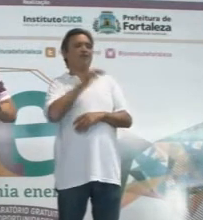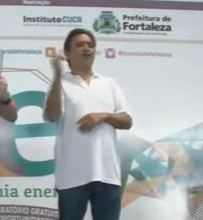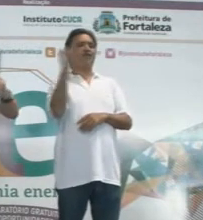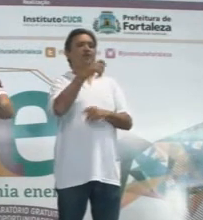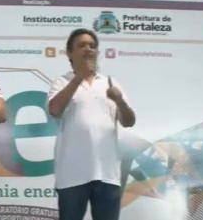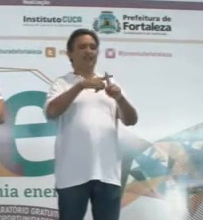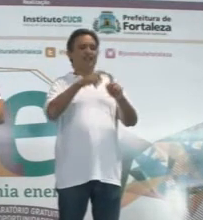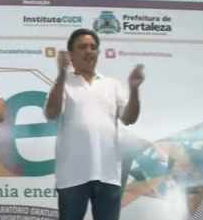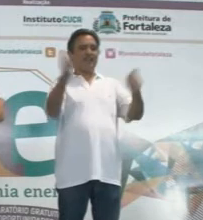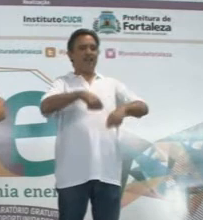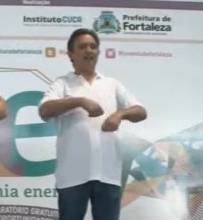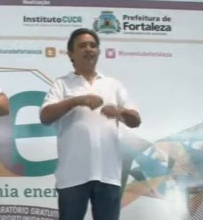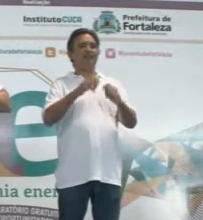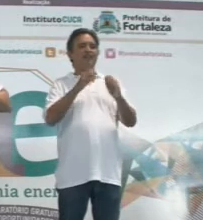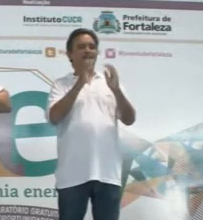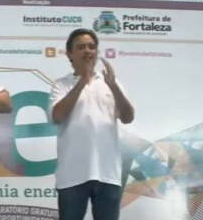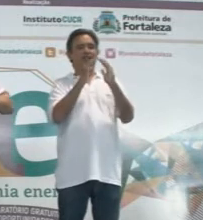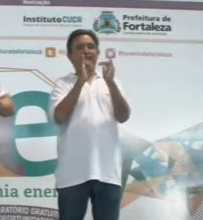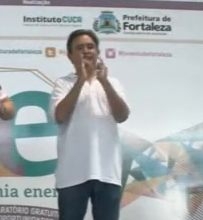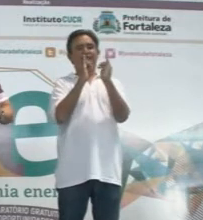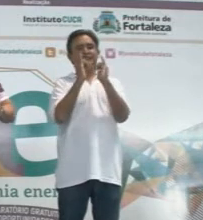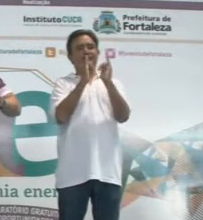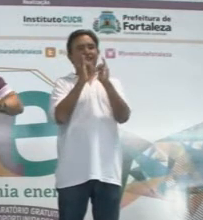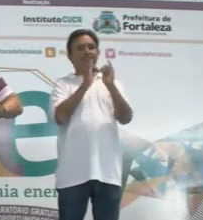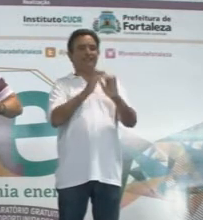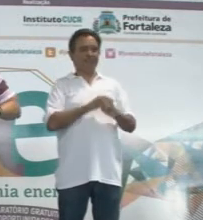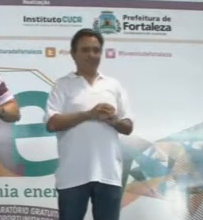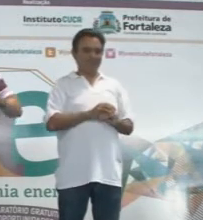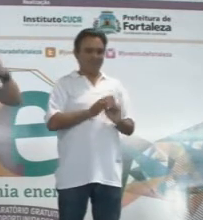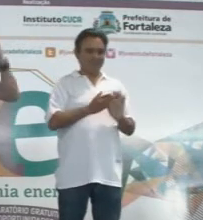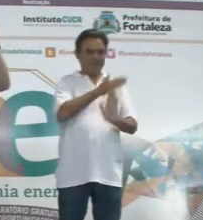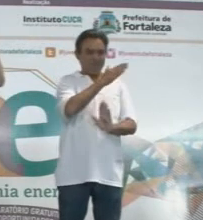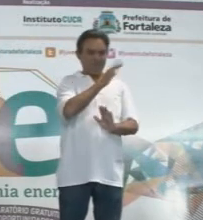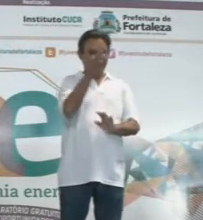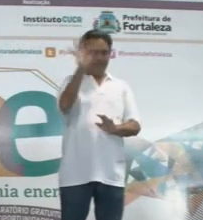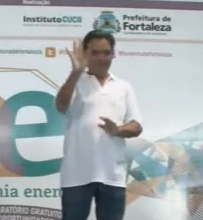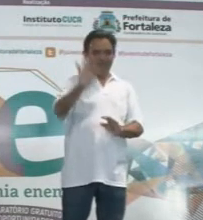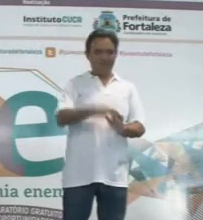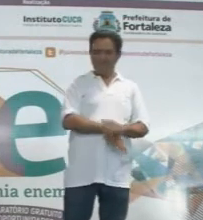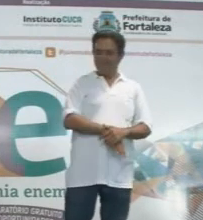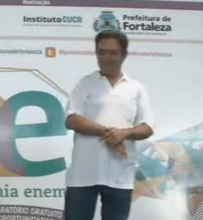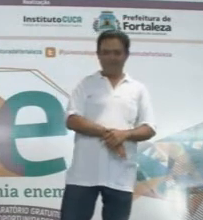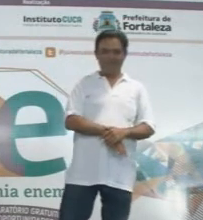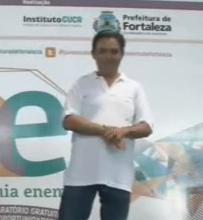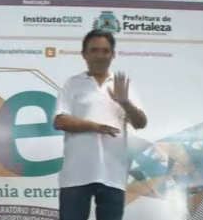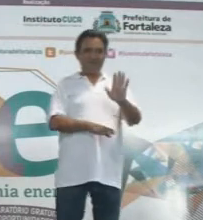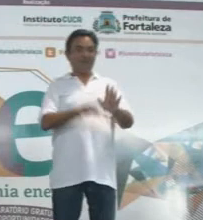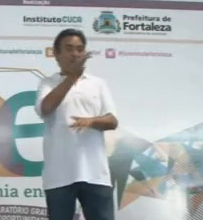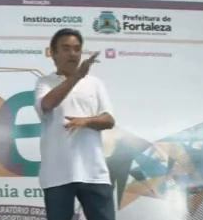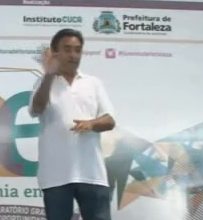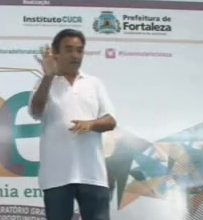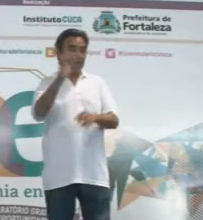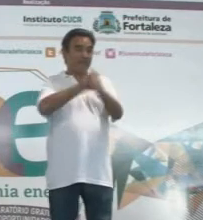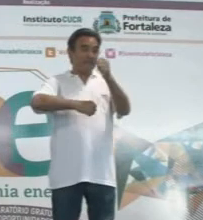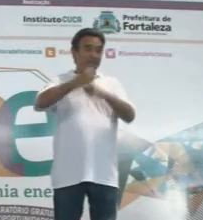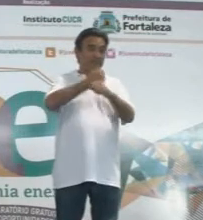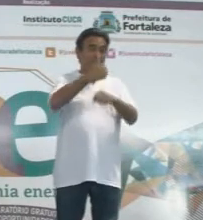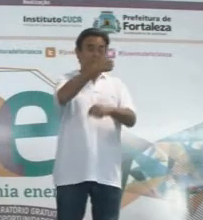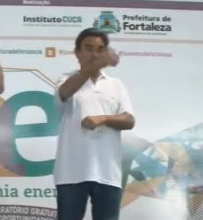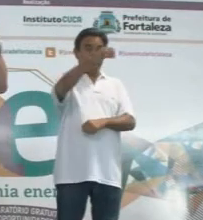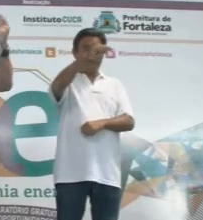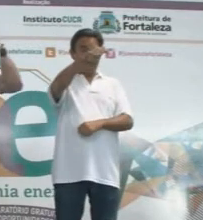até para casa dos outros para poder pastorar, para viajar. Tá? Então vamos lá. A França, em 1789, no ano da